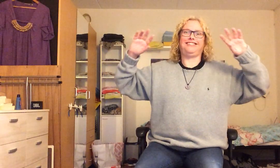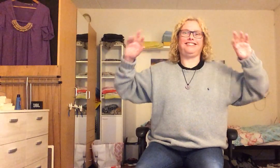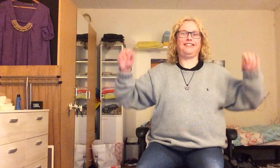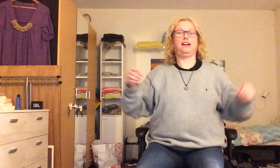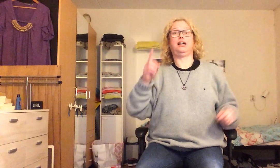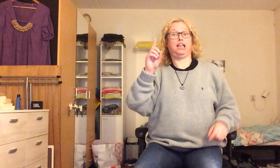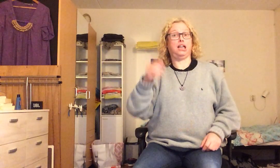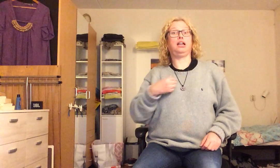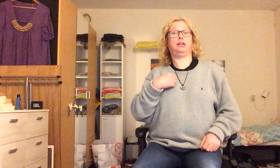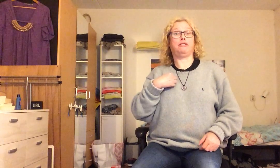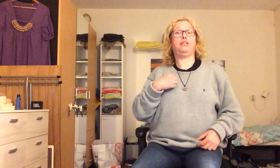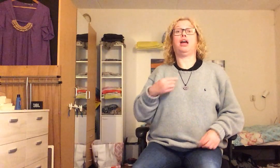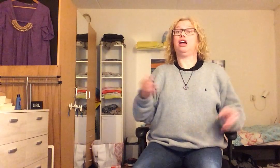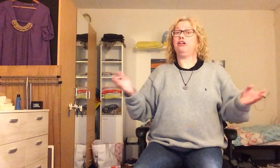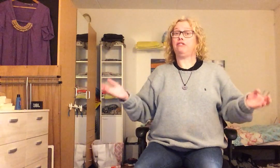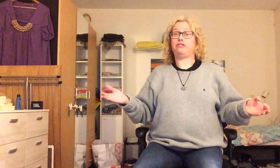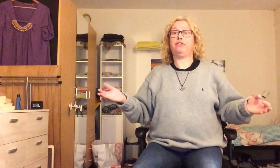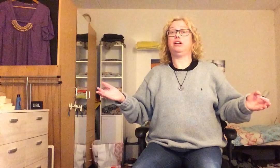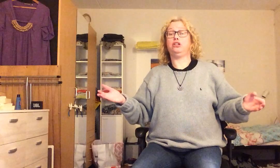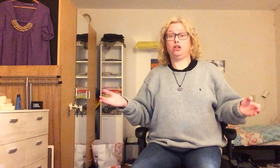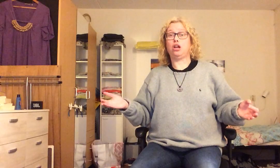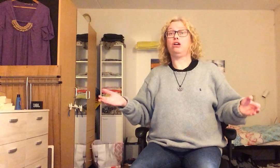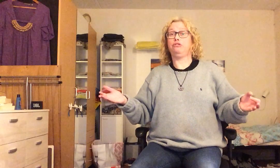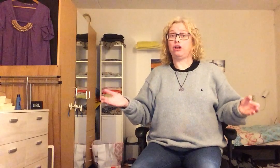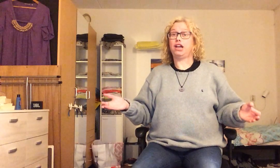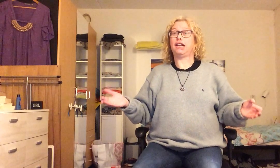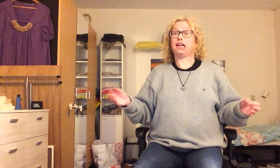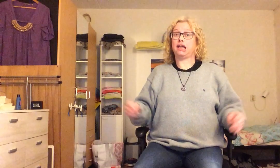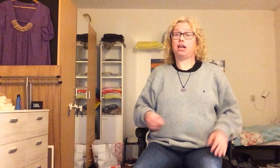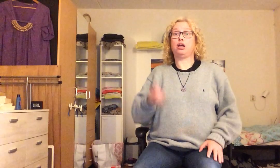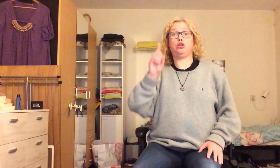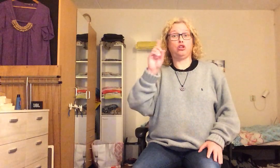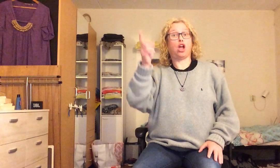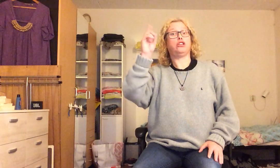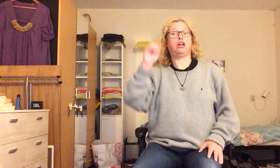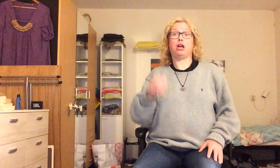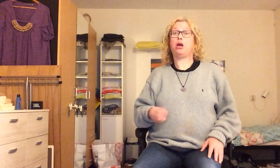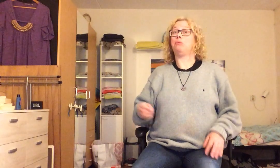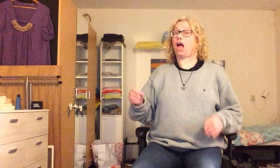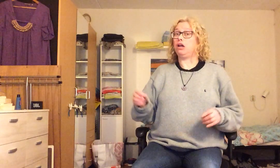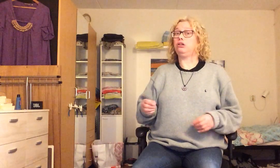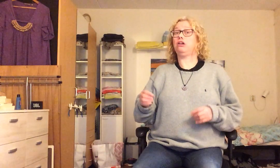Hallo, ik ben van de vereniging Tot behoud